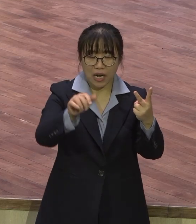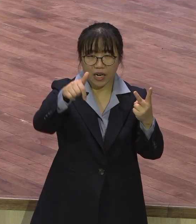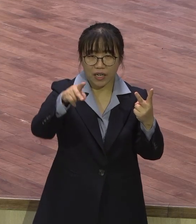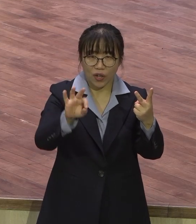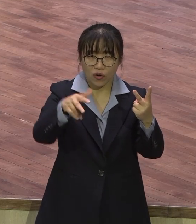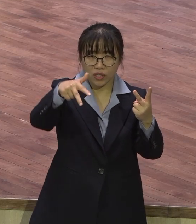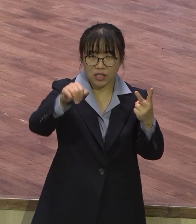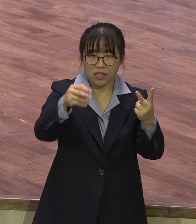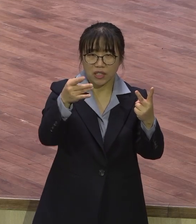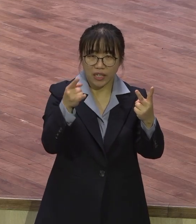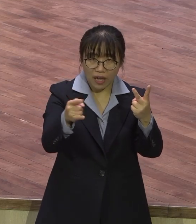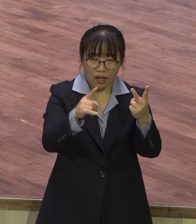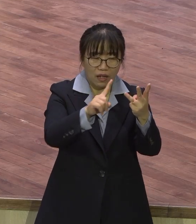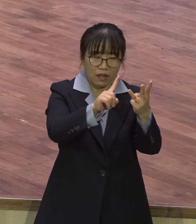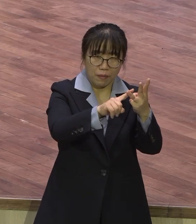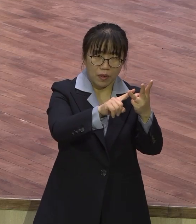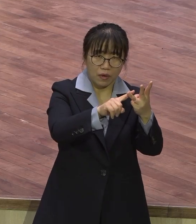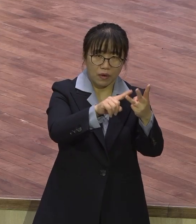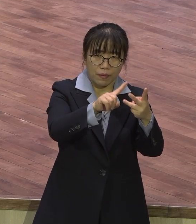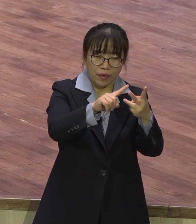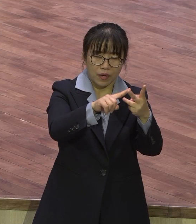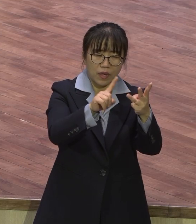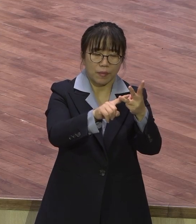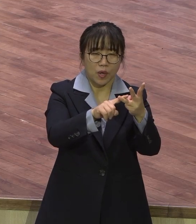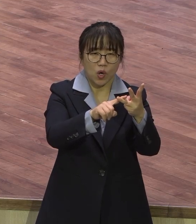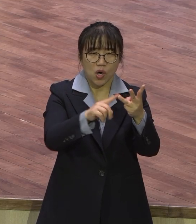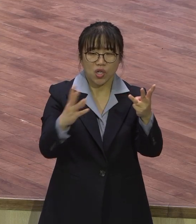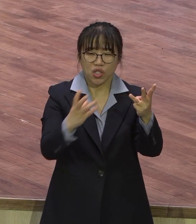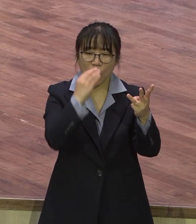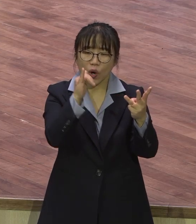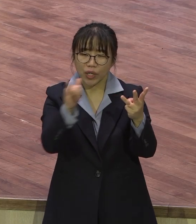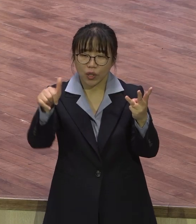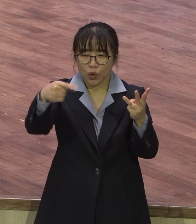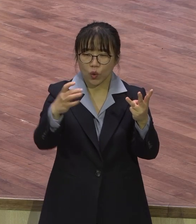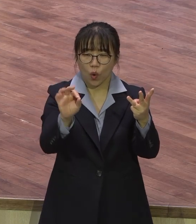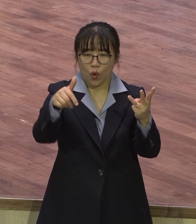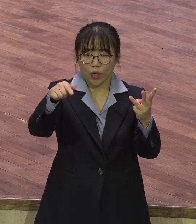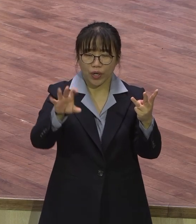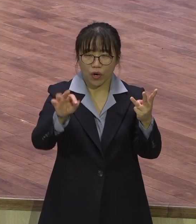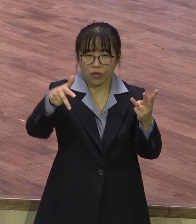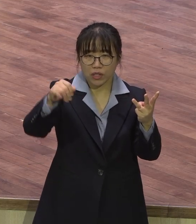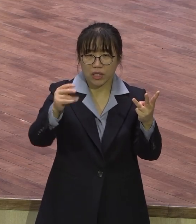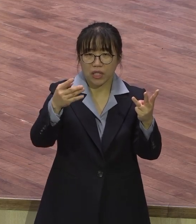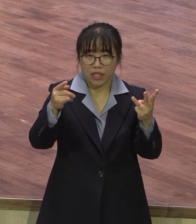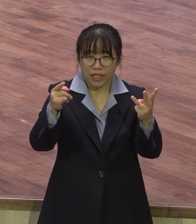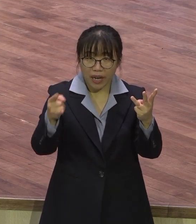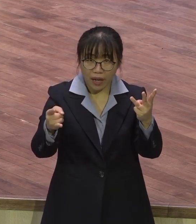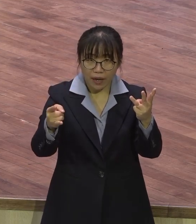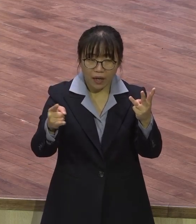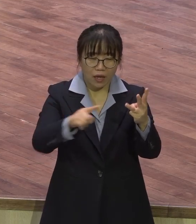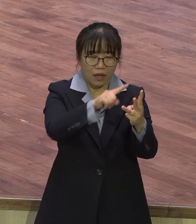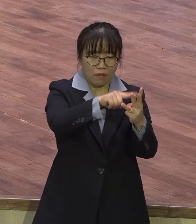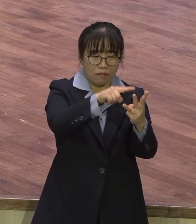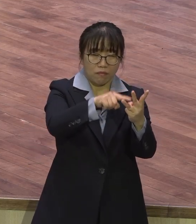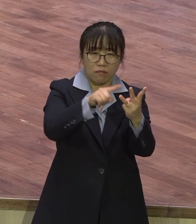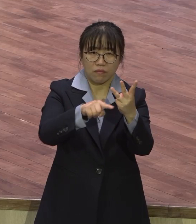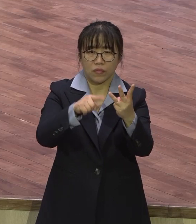성인들을 성질 때는 공경지례 그렇게 구분해서 차별적으로 공경을 한다